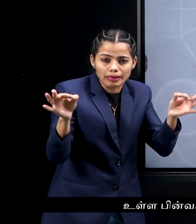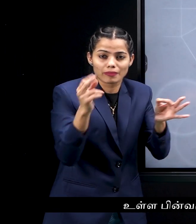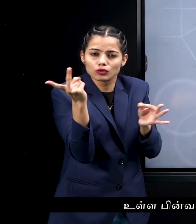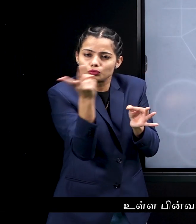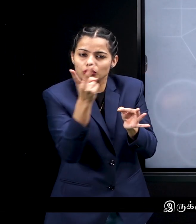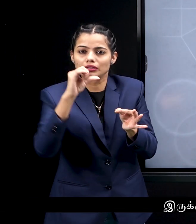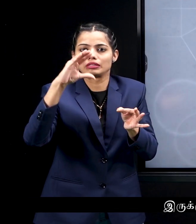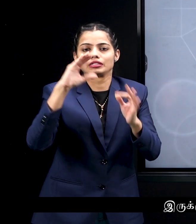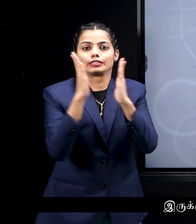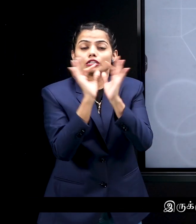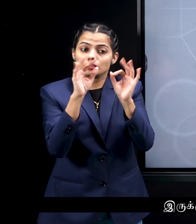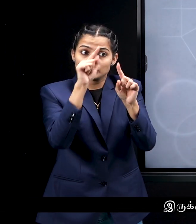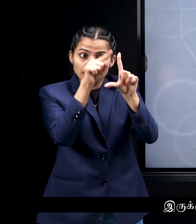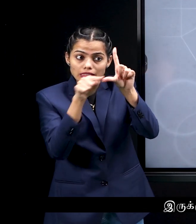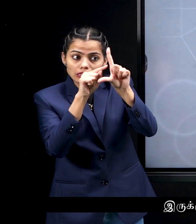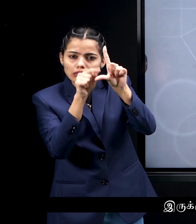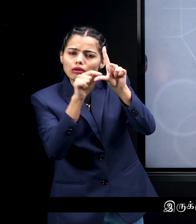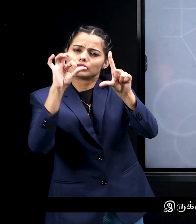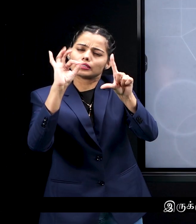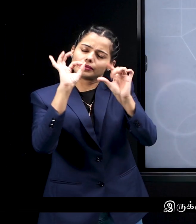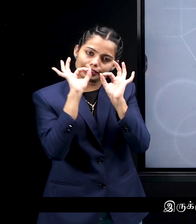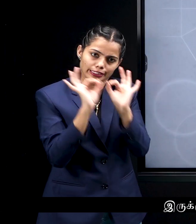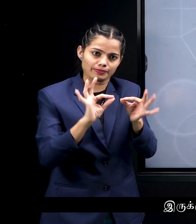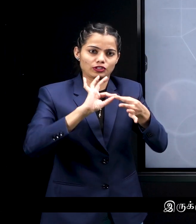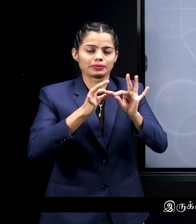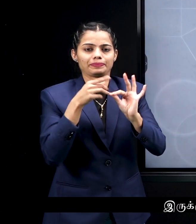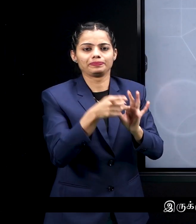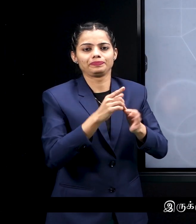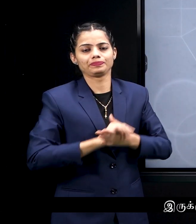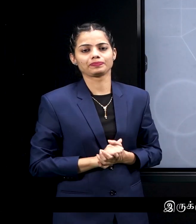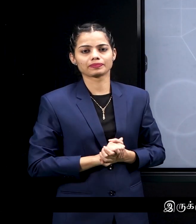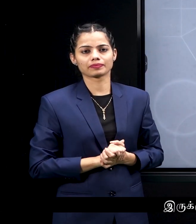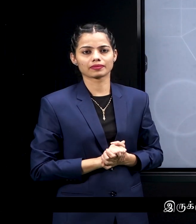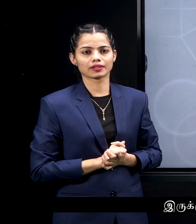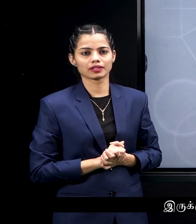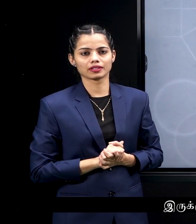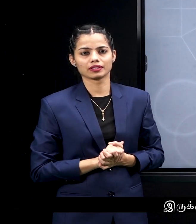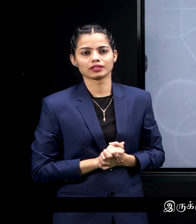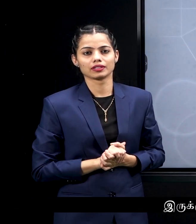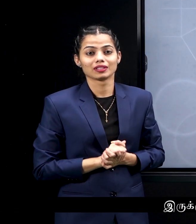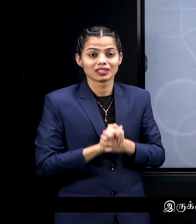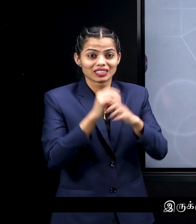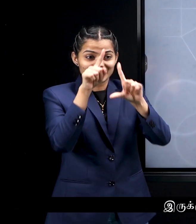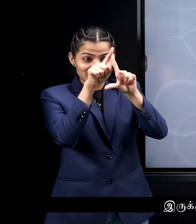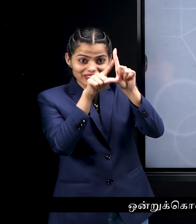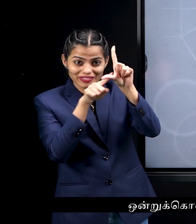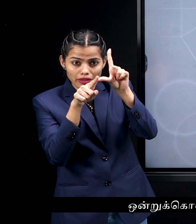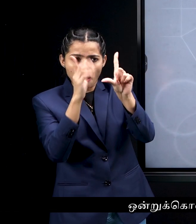கோணங்கள் ஒன்றுக்கொன்று துணையாக இருக்கும். குறுங்கோணம் POQ மற்றும் குறுங்கோணம் ABC ஆகியவை